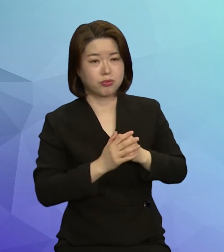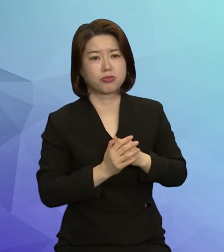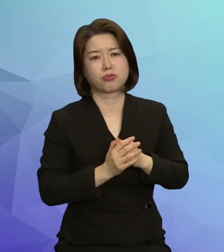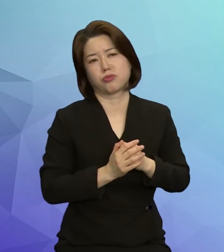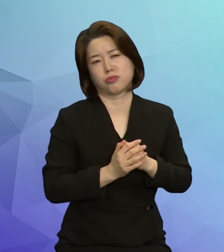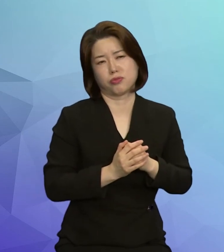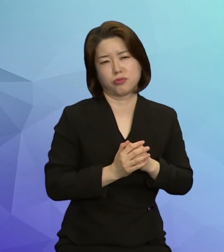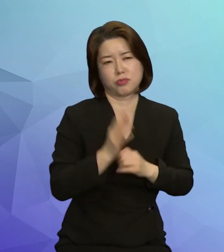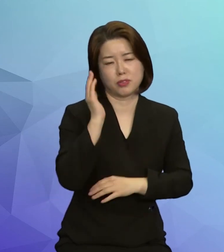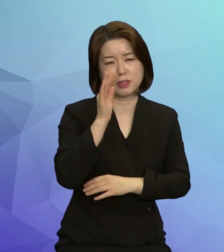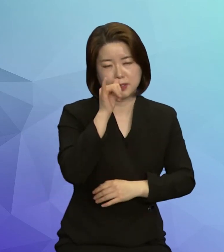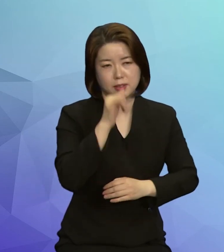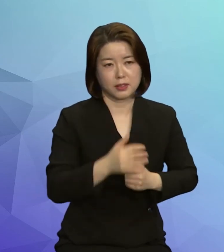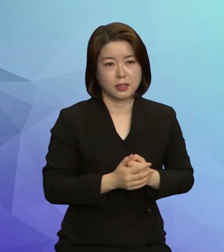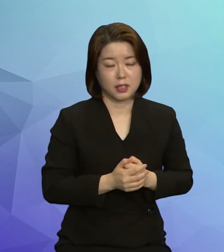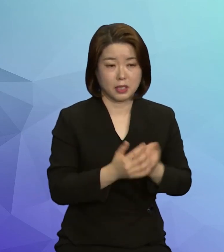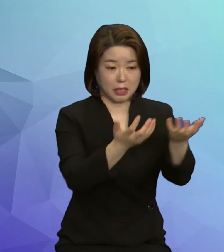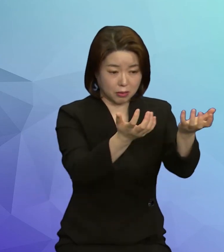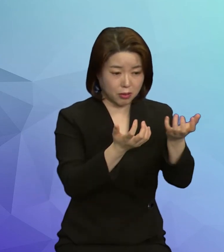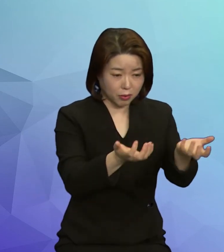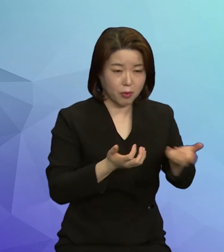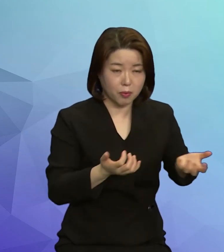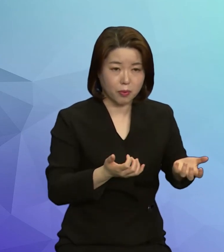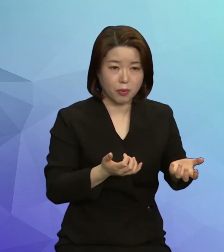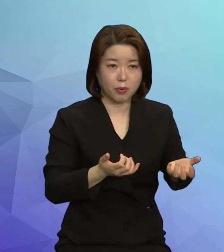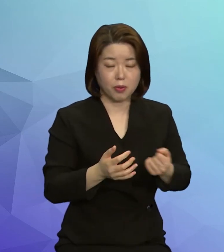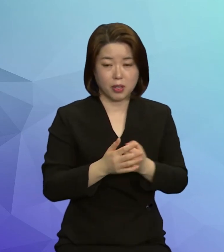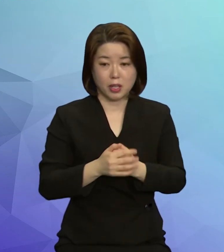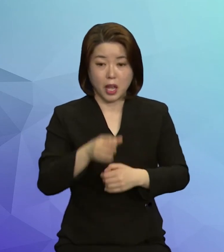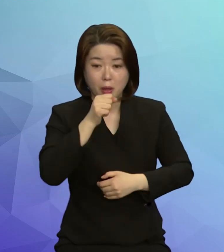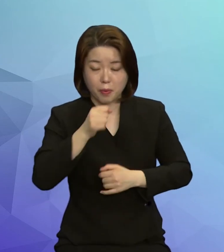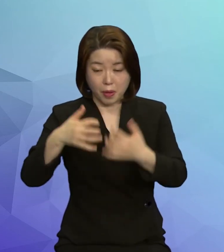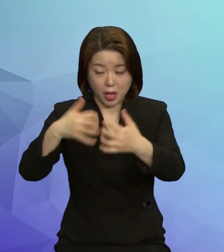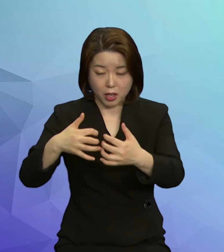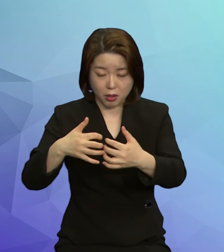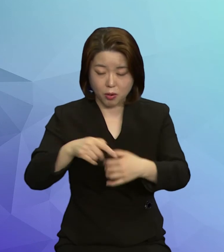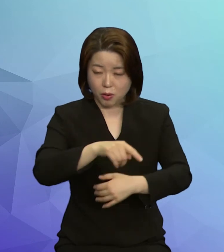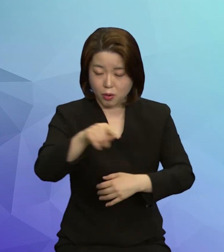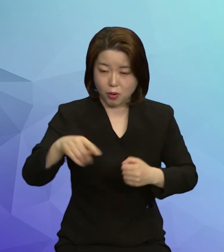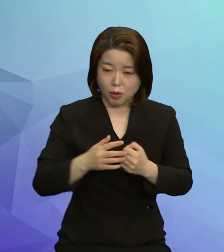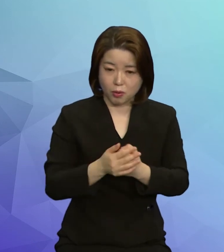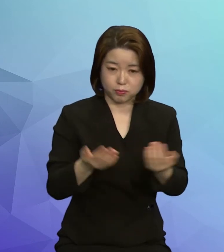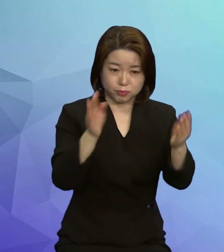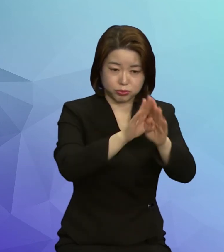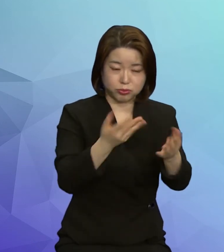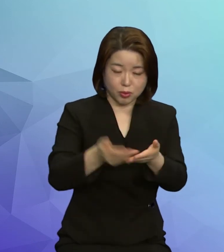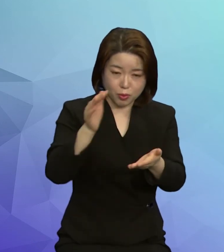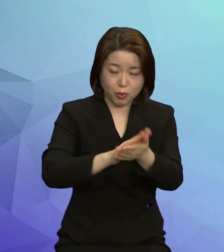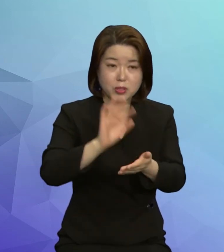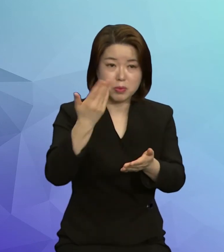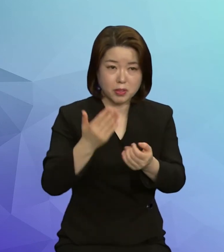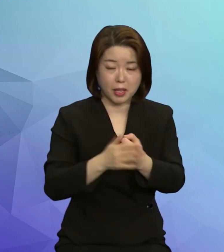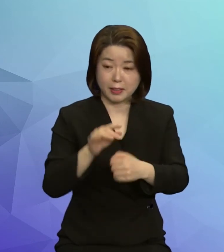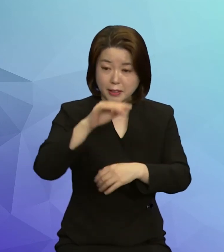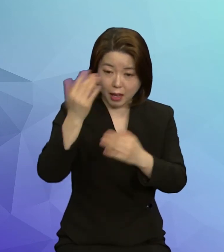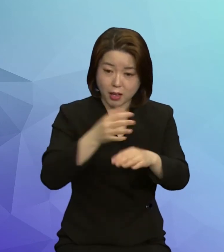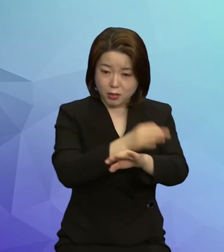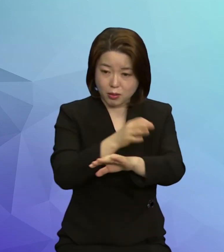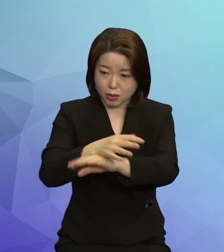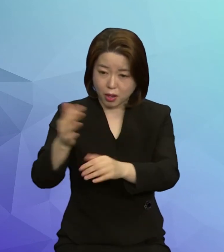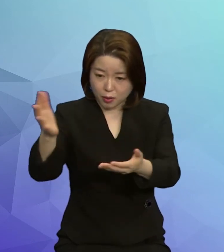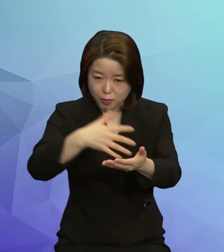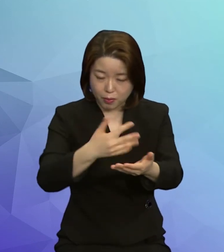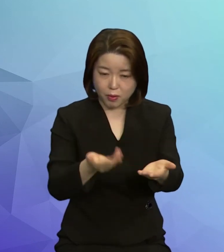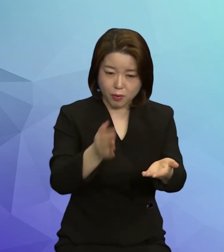무서운 일 아닌가. 캐비넷이나 앰프는 돈 주고 또 사면 되는데 문짝이야 고치면 되고,